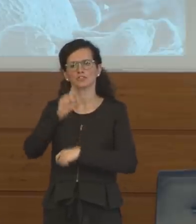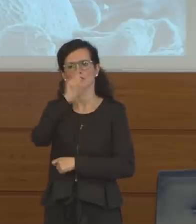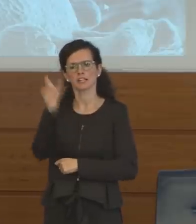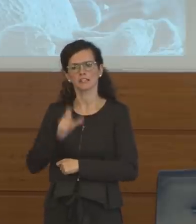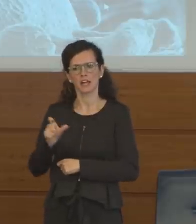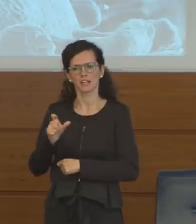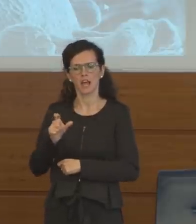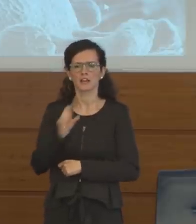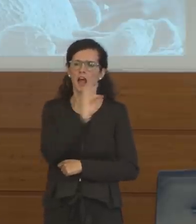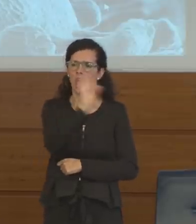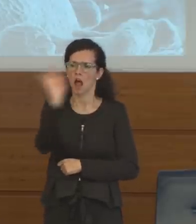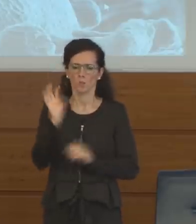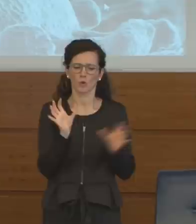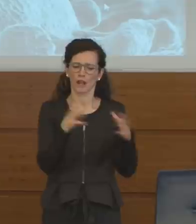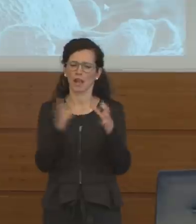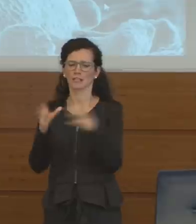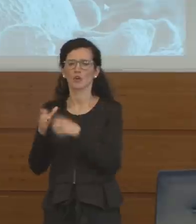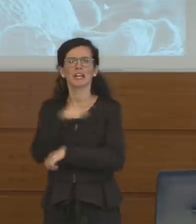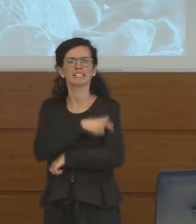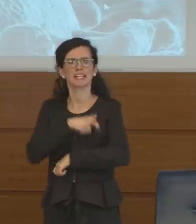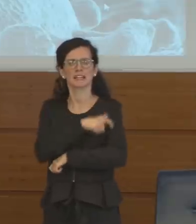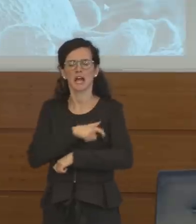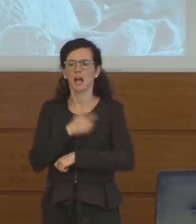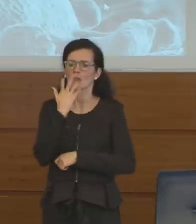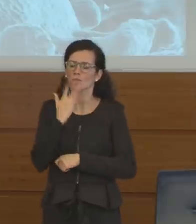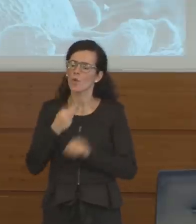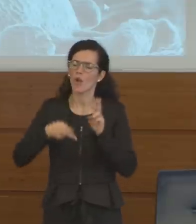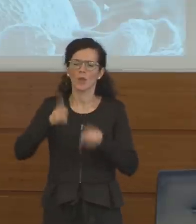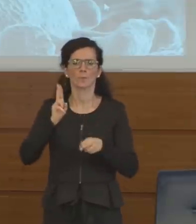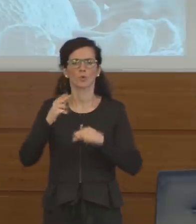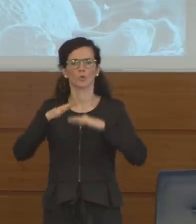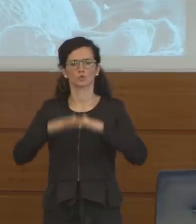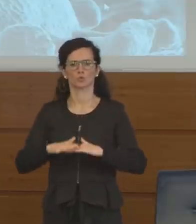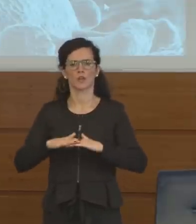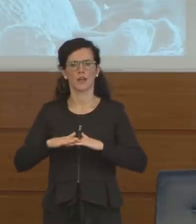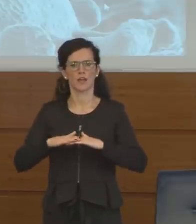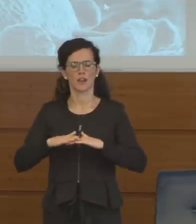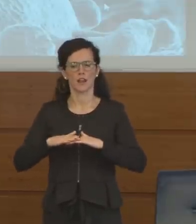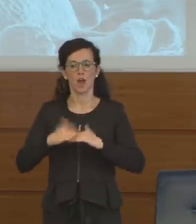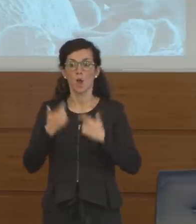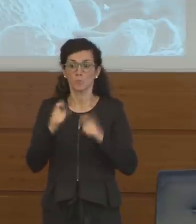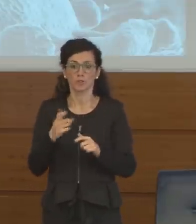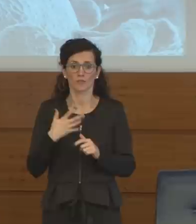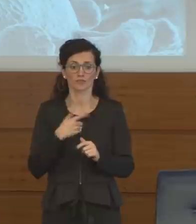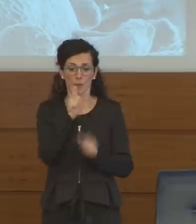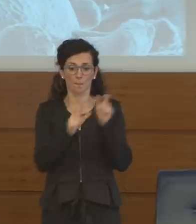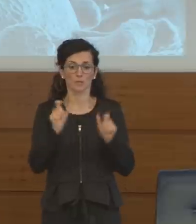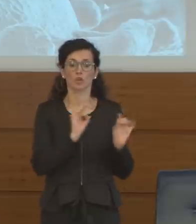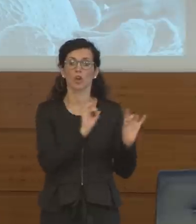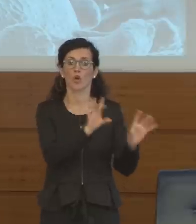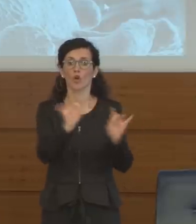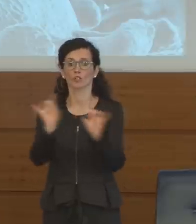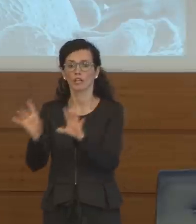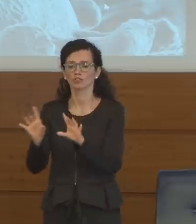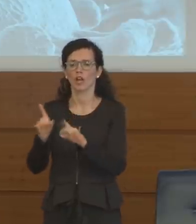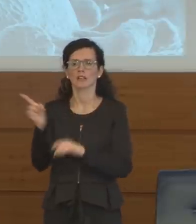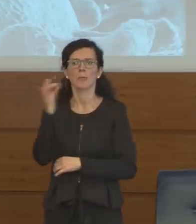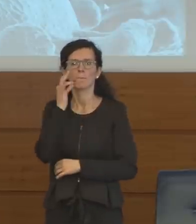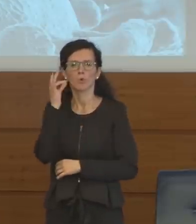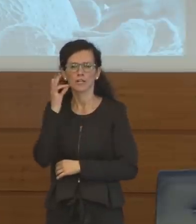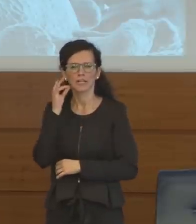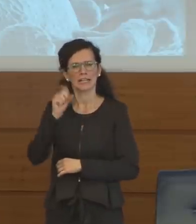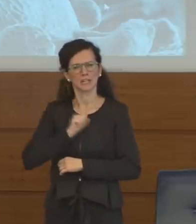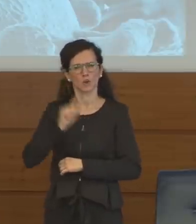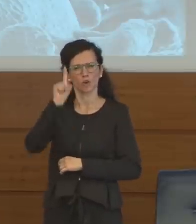insomma anche alcune categorie sindacali, chiedono maggiore tutela perché ci sono stati dei contagiati al Policlinico, credo